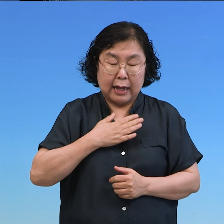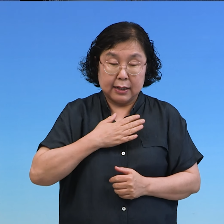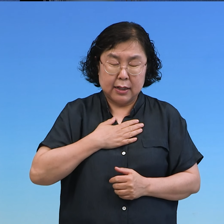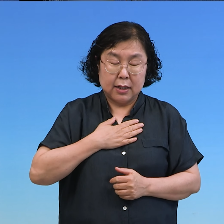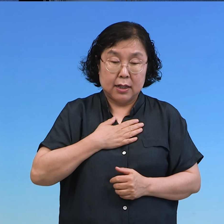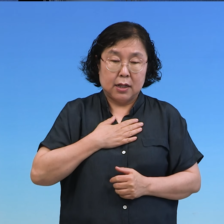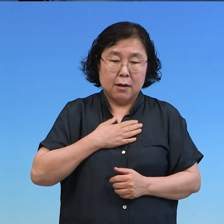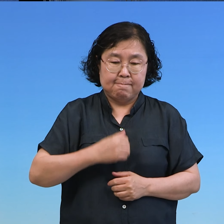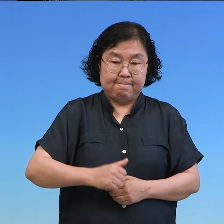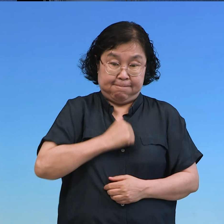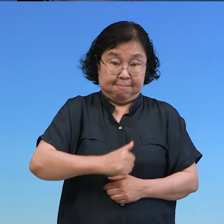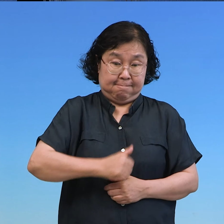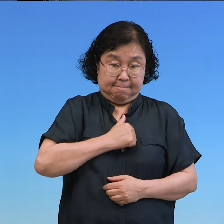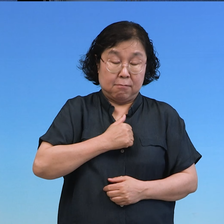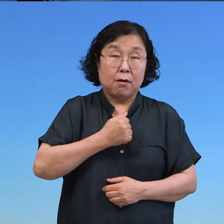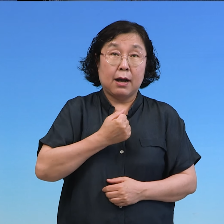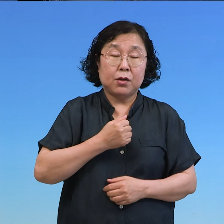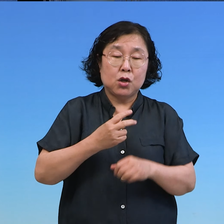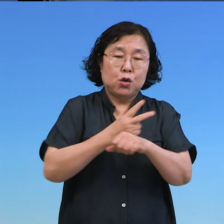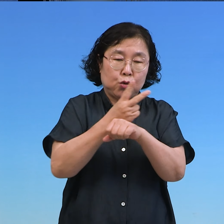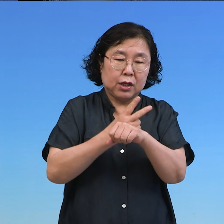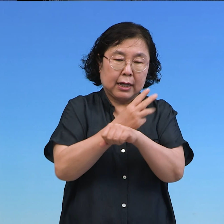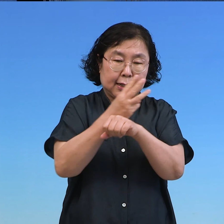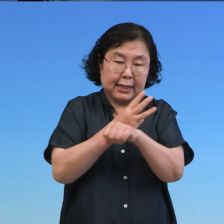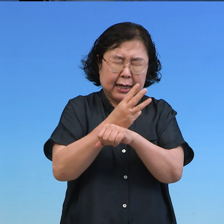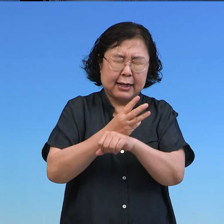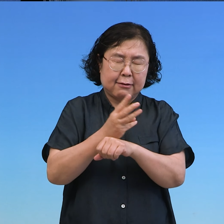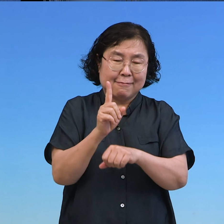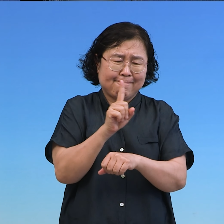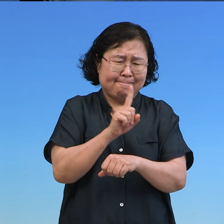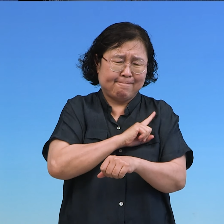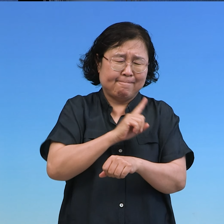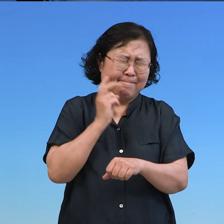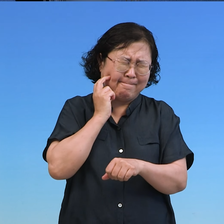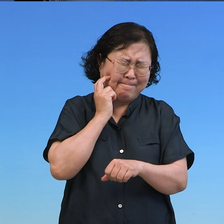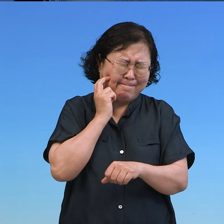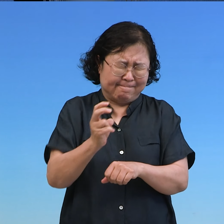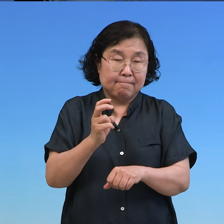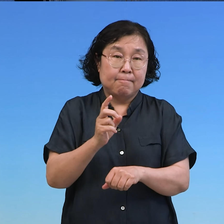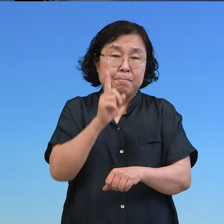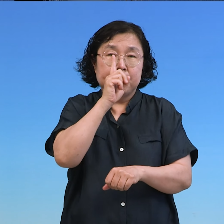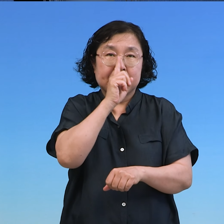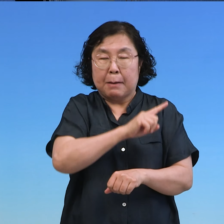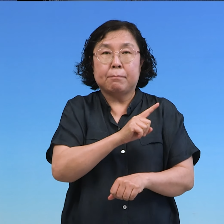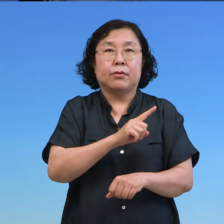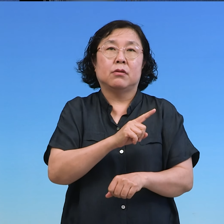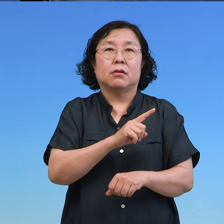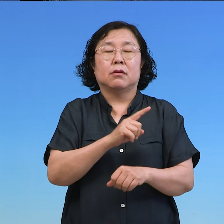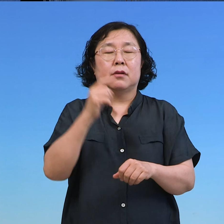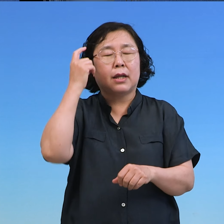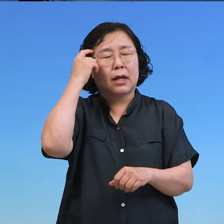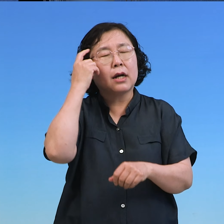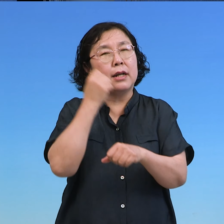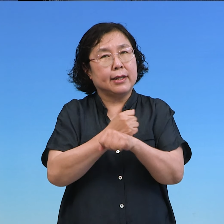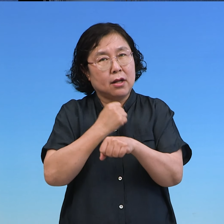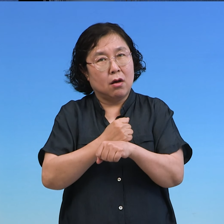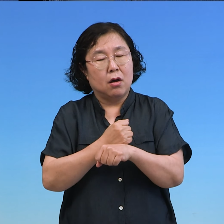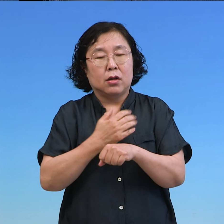시간이고 세 시간이고 가장 악한 상상을 다 했답니다 그런 저를 살린 것은 성경이었습니다